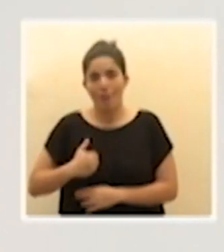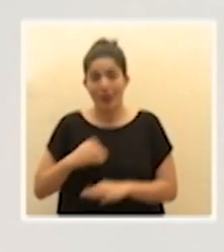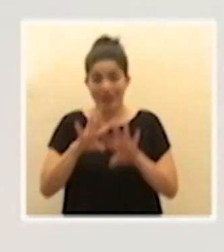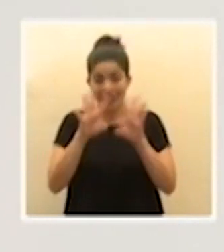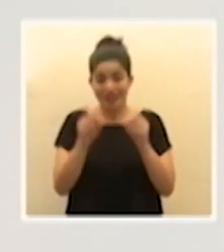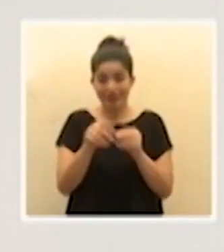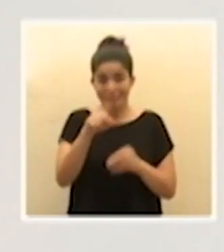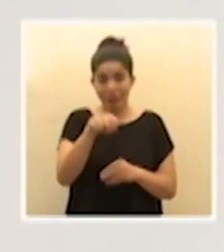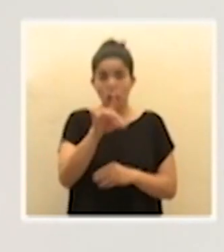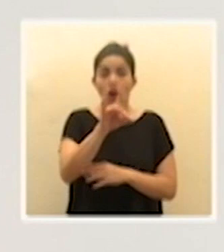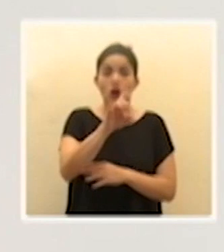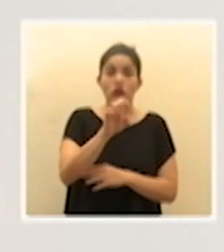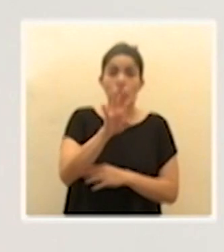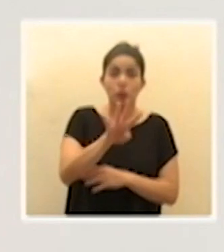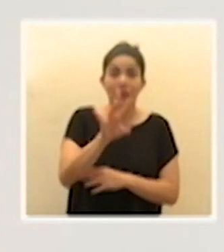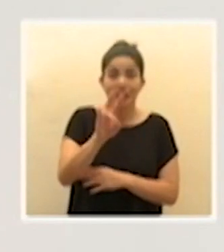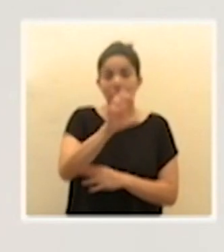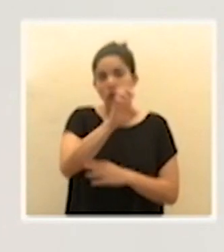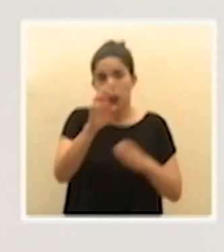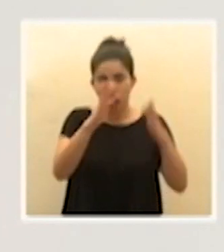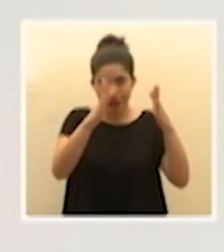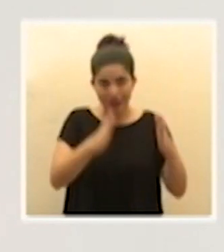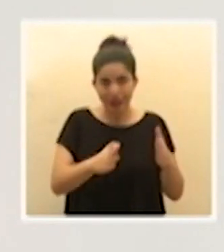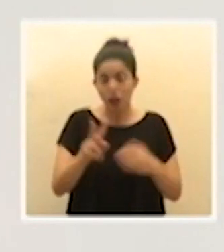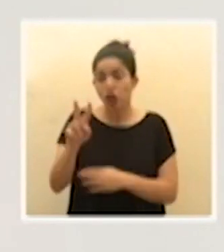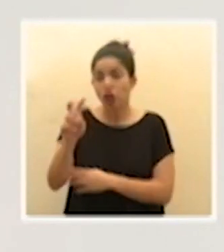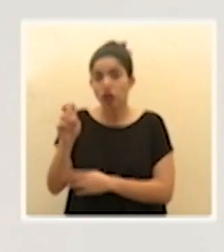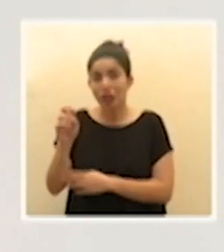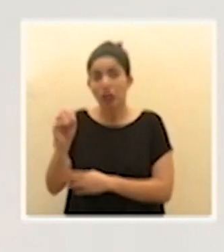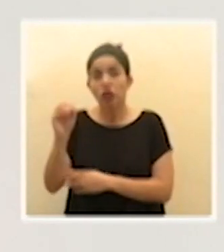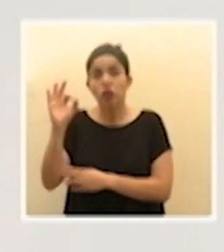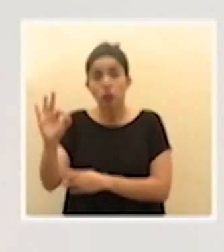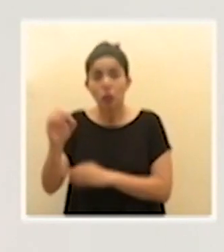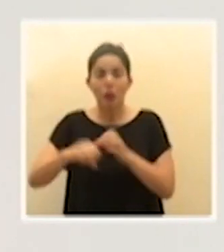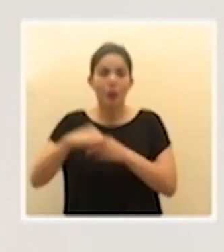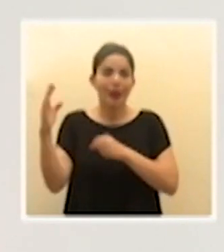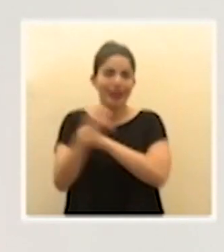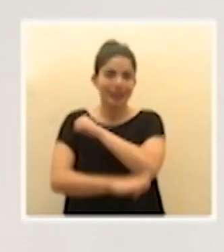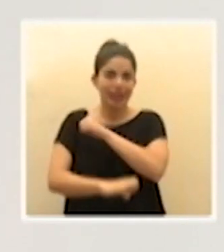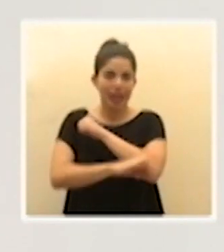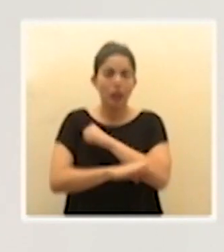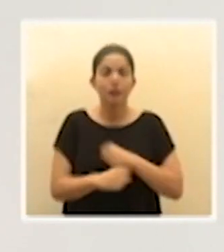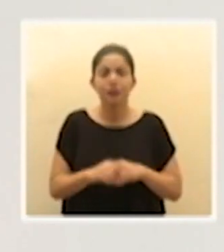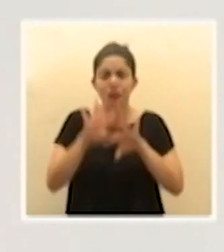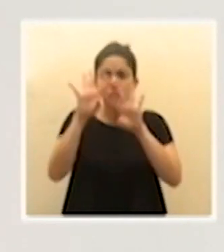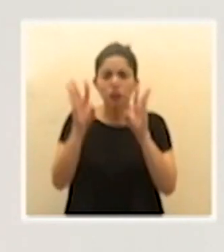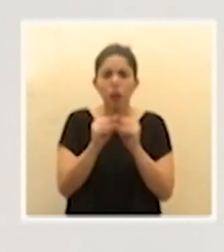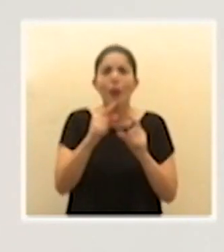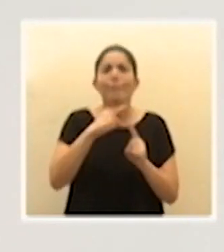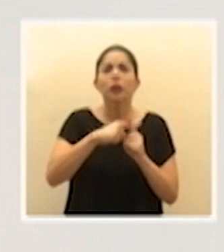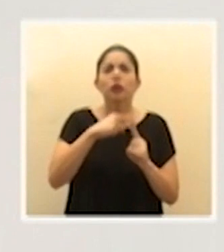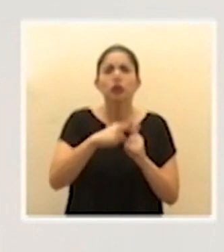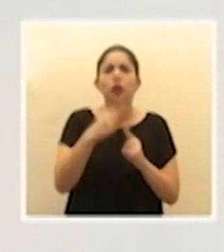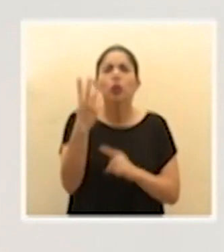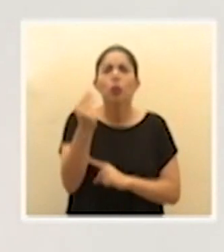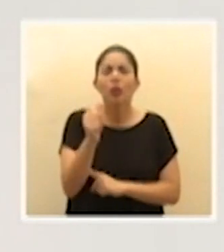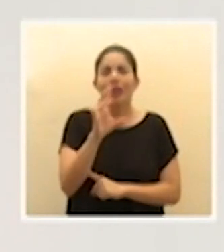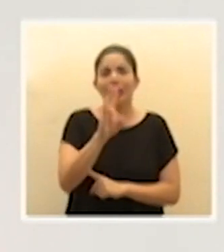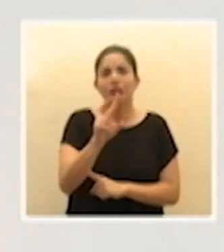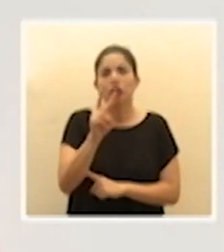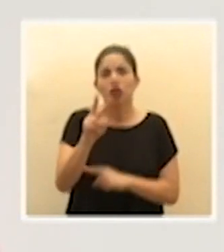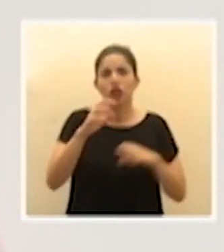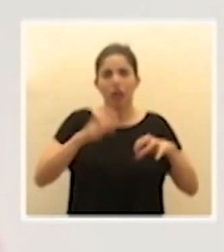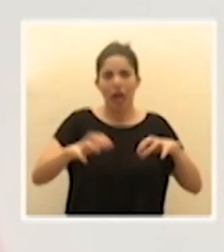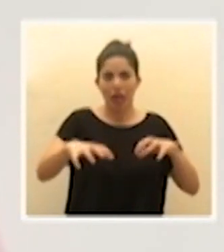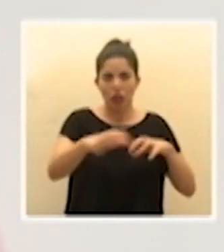los cuales 847 son costarricenses y 209 son extranjeros. Se contabilizan casos positivos en 72